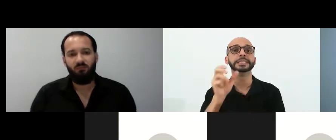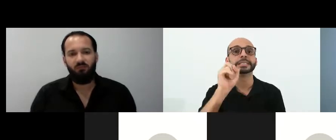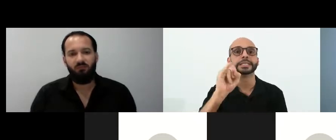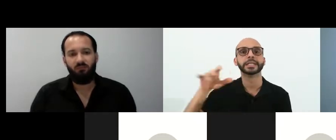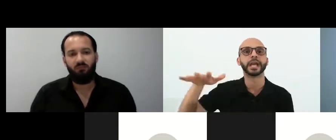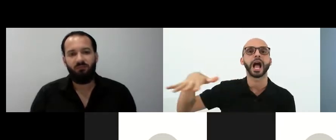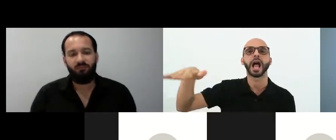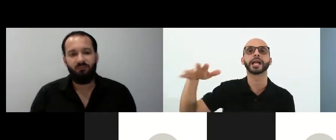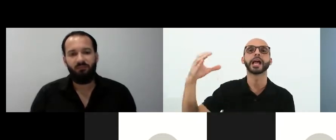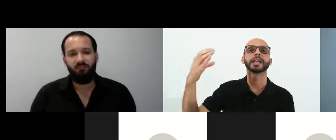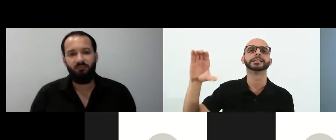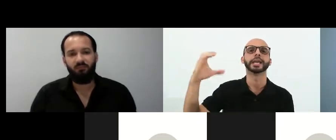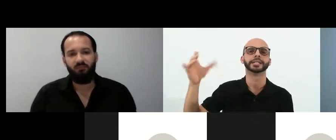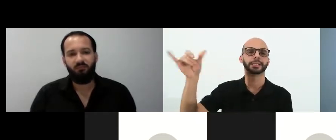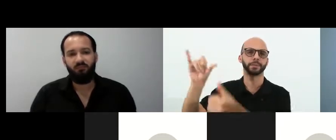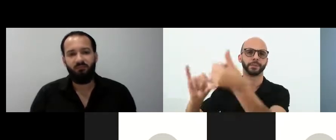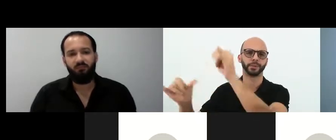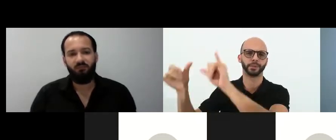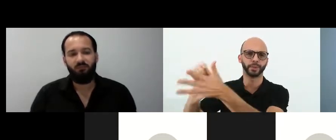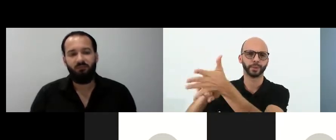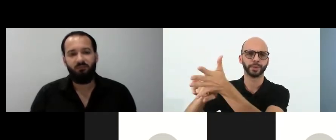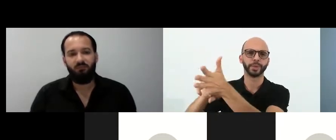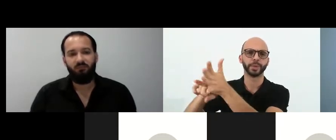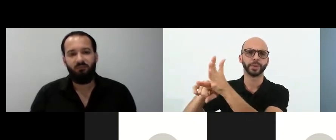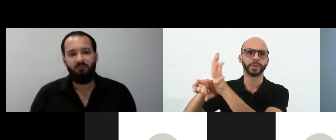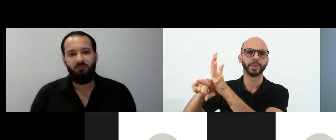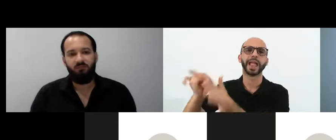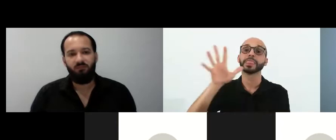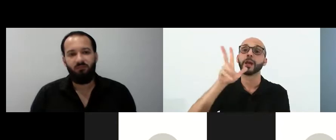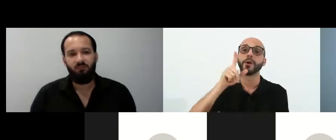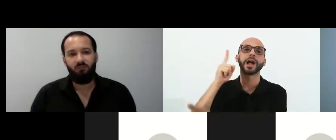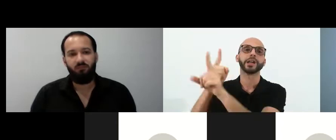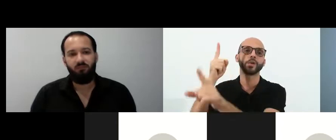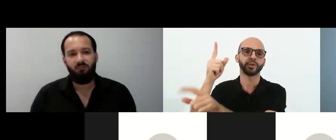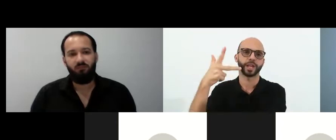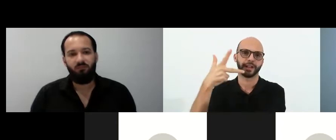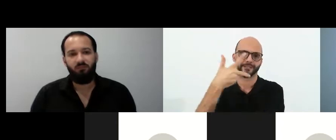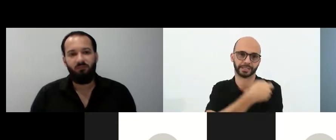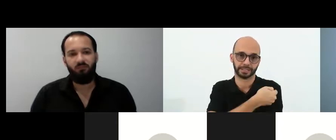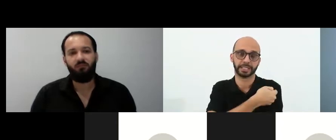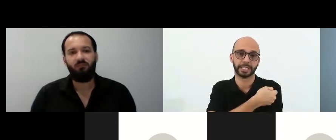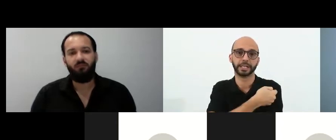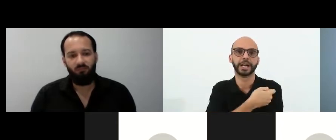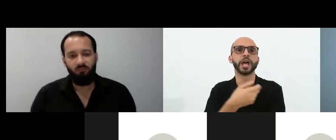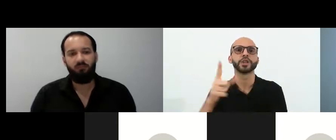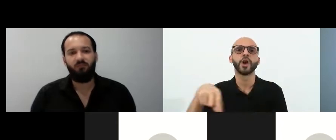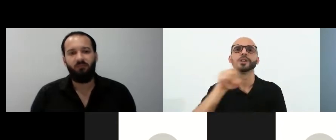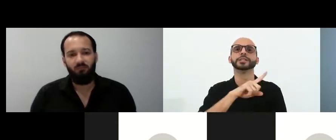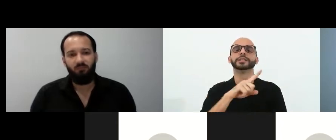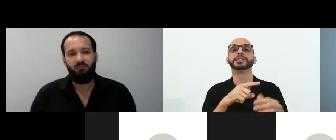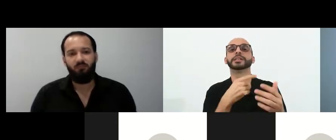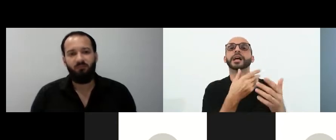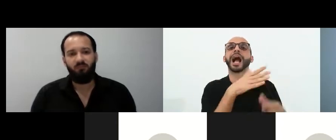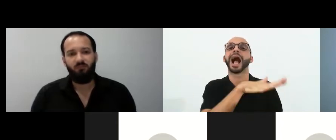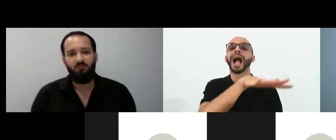da pandemia, a área das ciências, da química, estão pesquisando, então estão demorando para descobrir